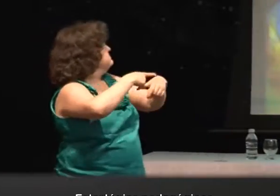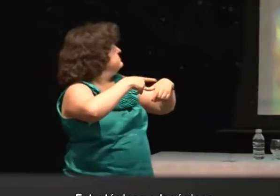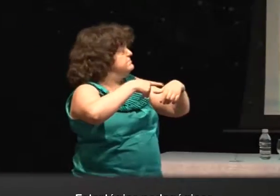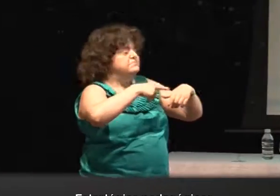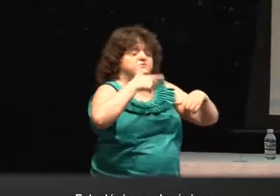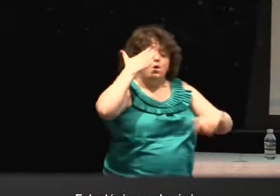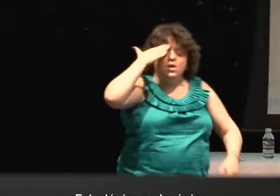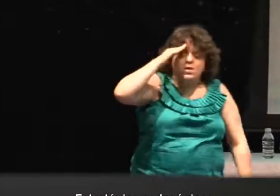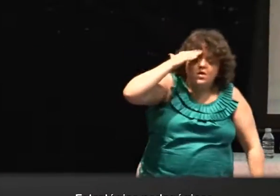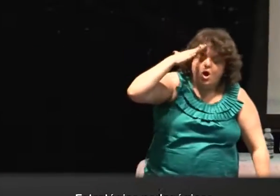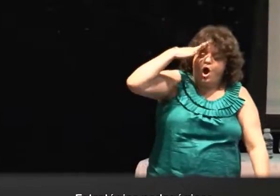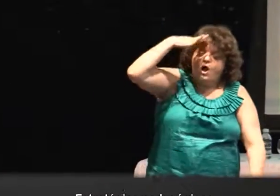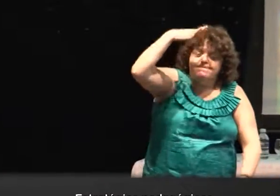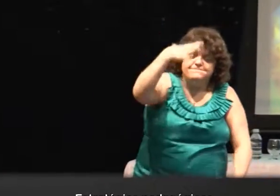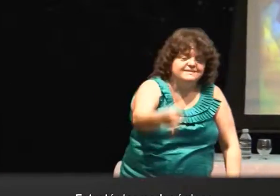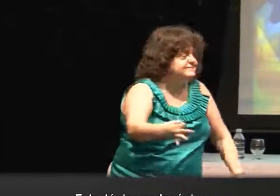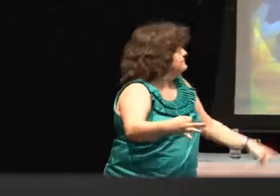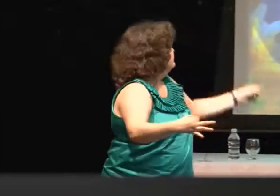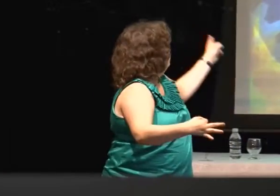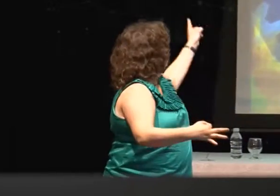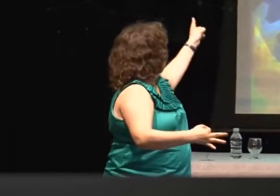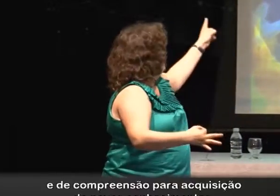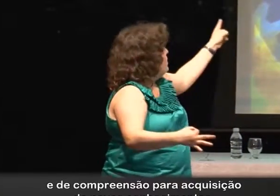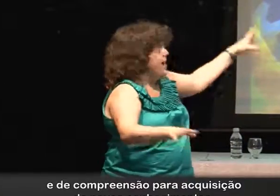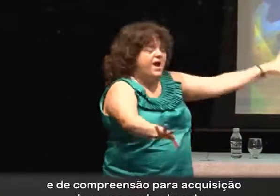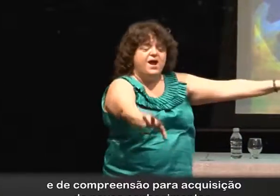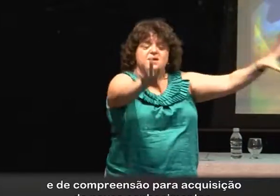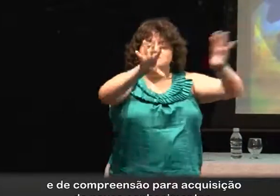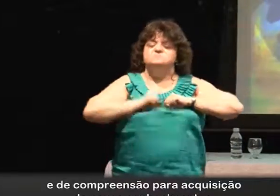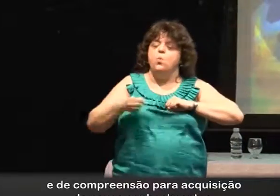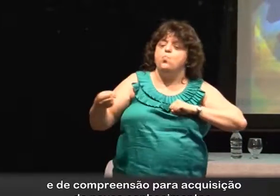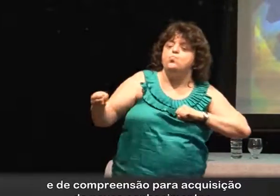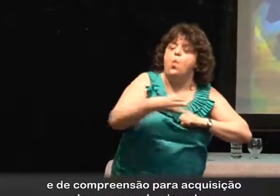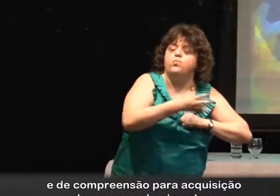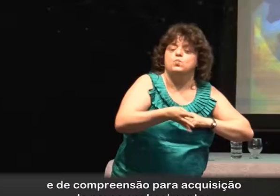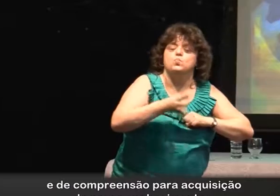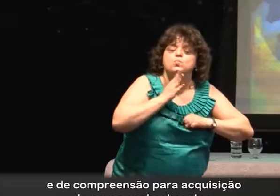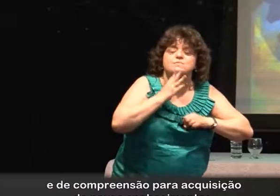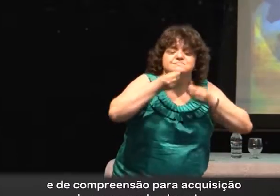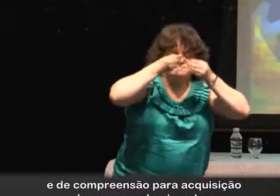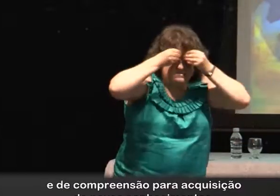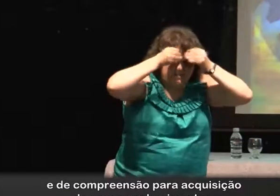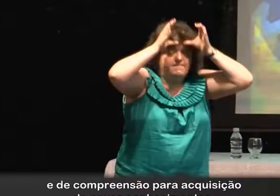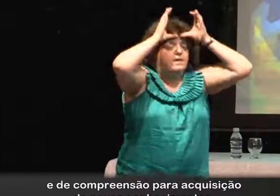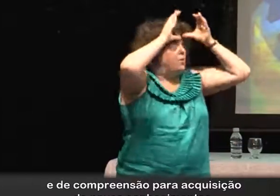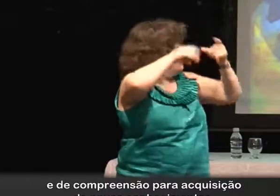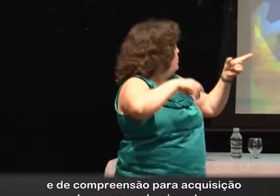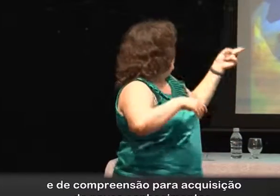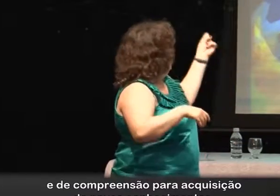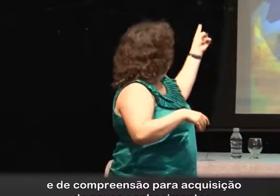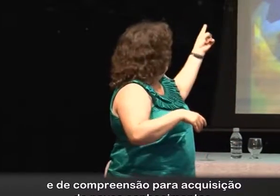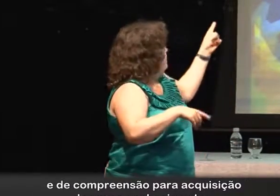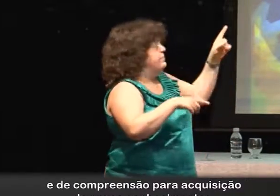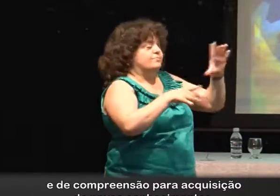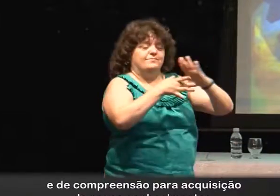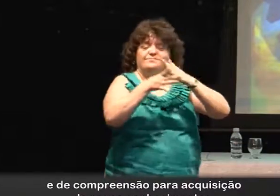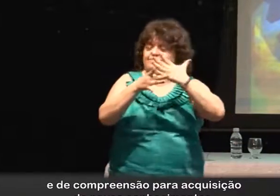Estratégias pedagógicas e de compreensão para a aquisição de novos